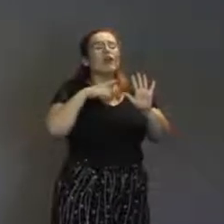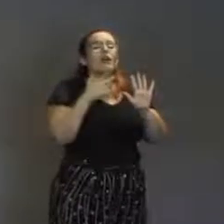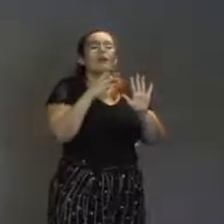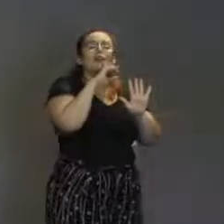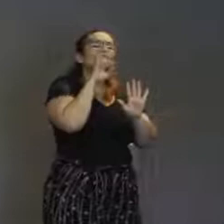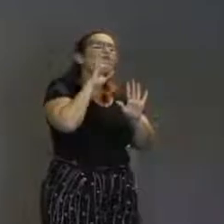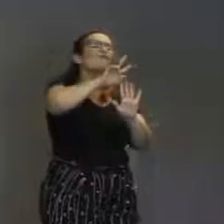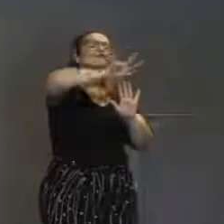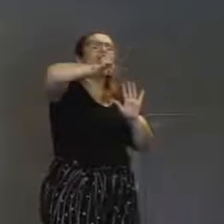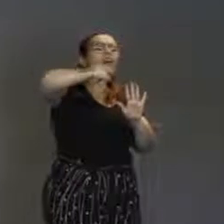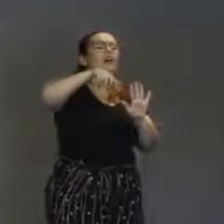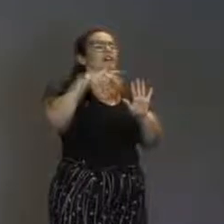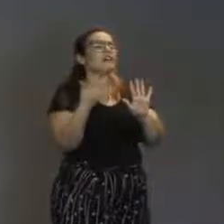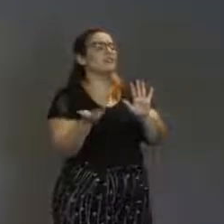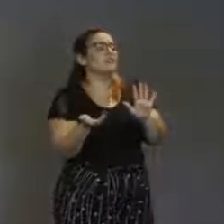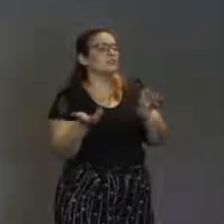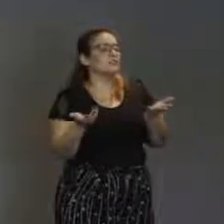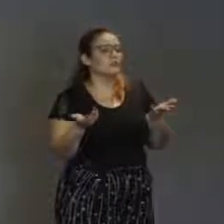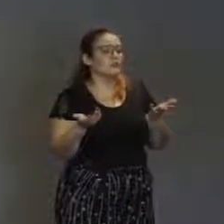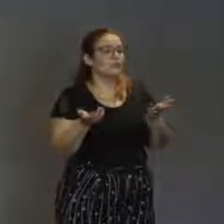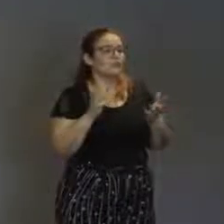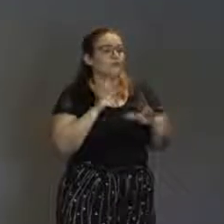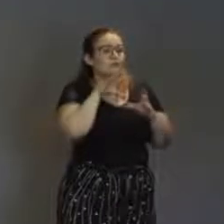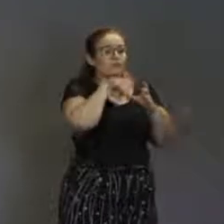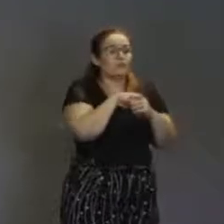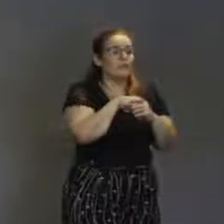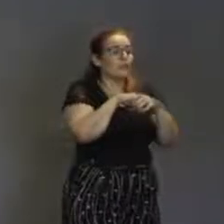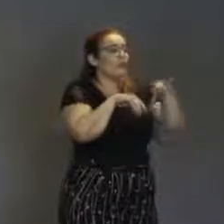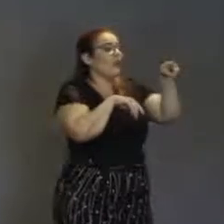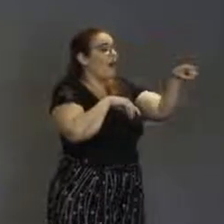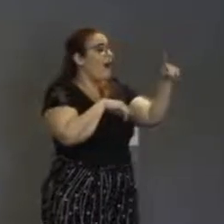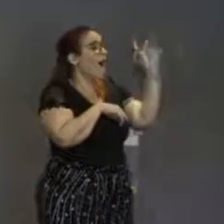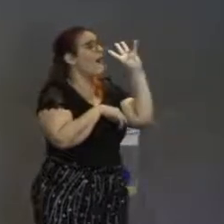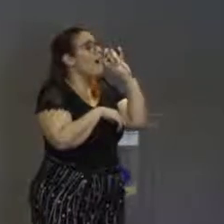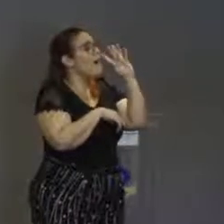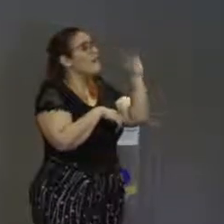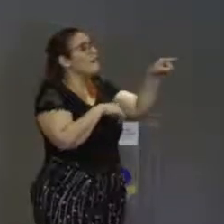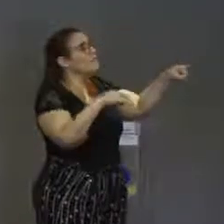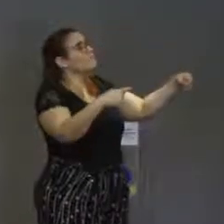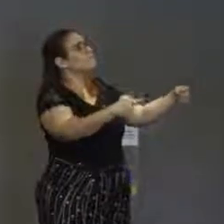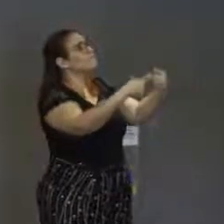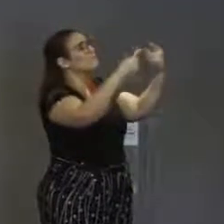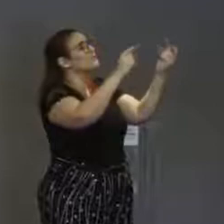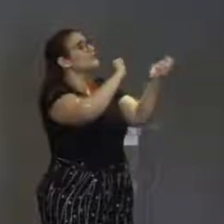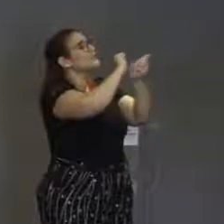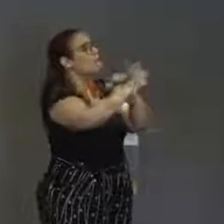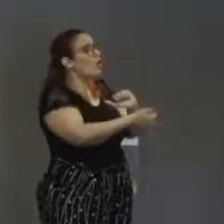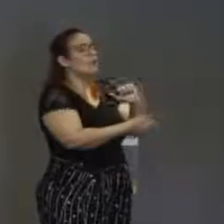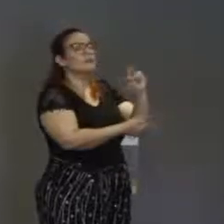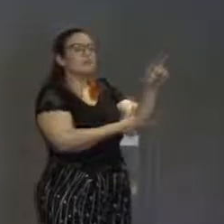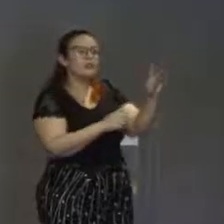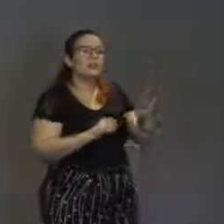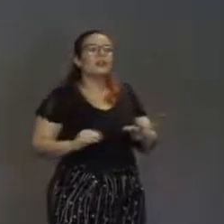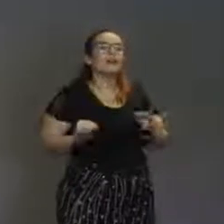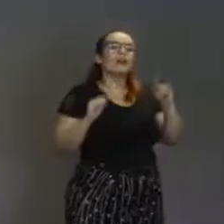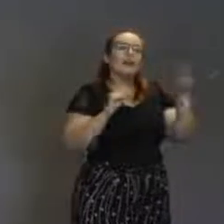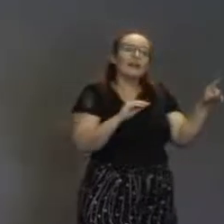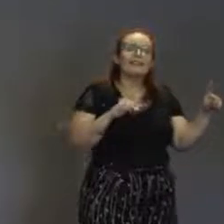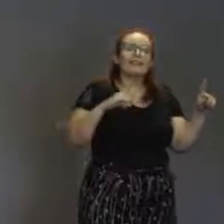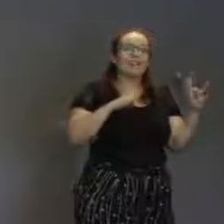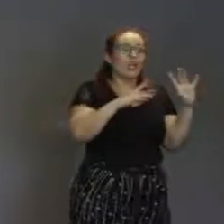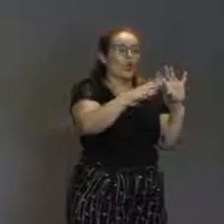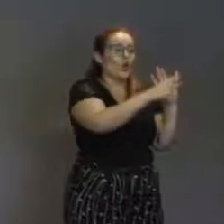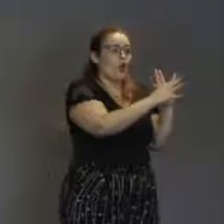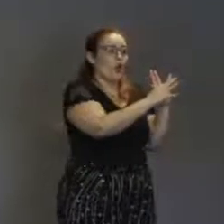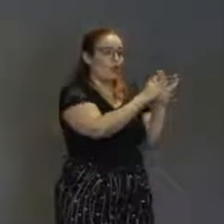tal. Fica a incubadora de gastronomia, aqui, olha, que bacana, tem tudo a ver com esporte. Paris vai sediar as Olimpíadas, então como é